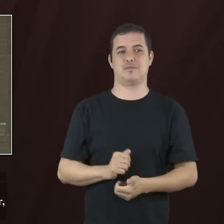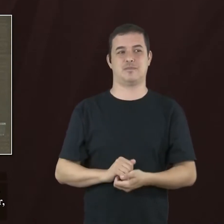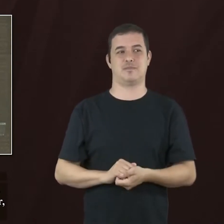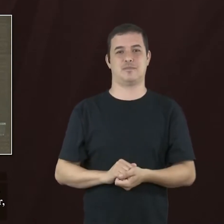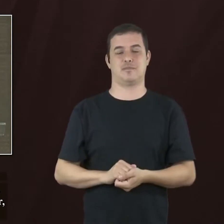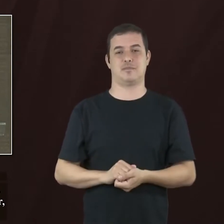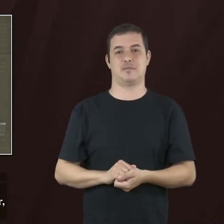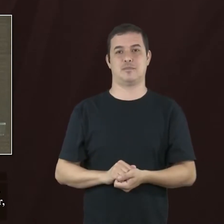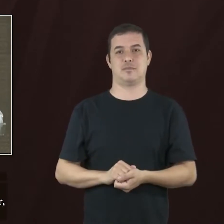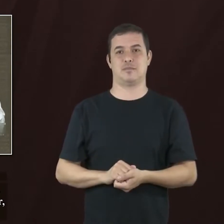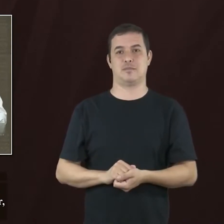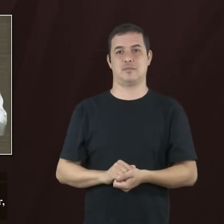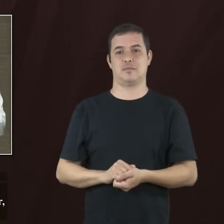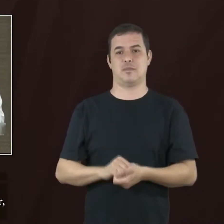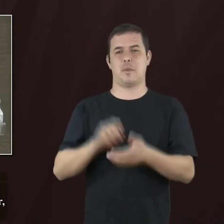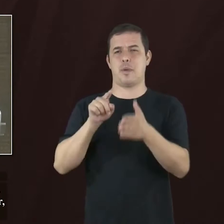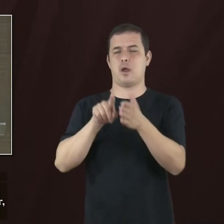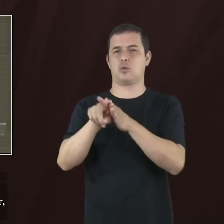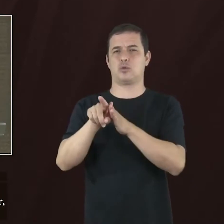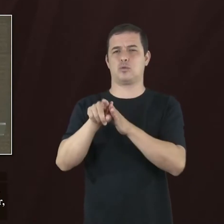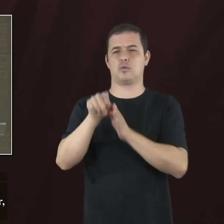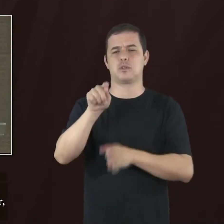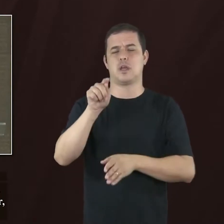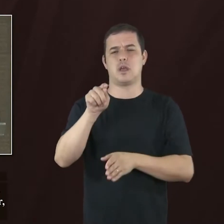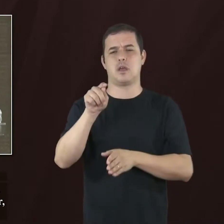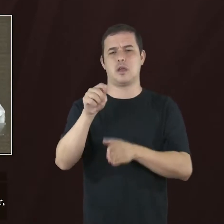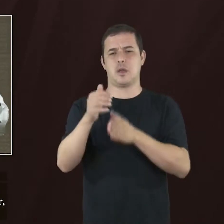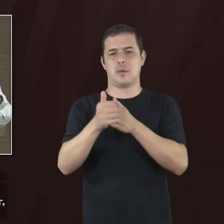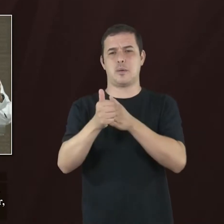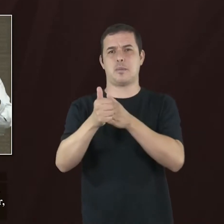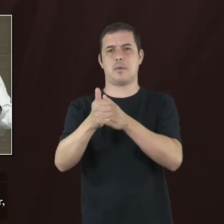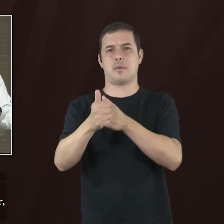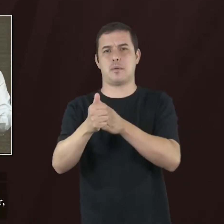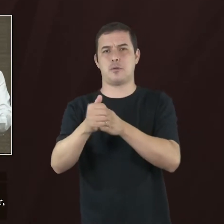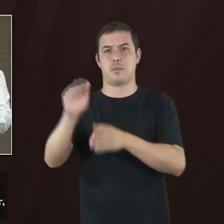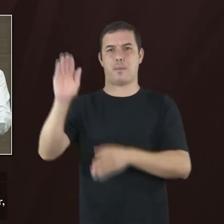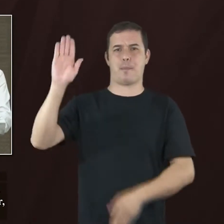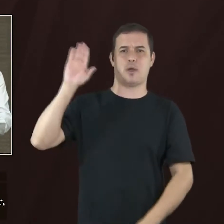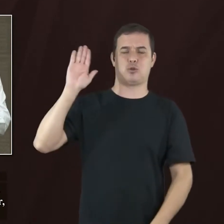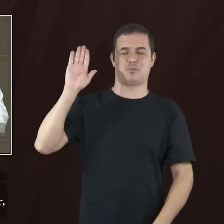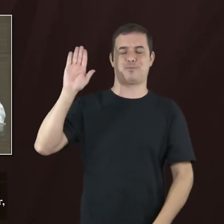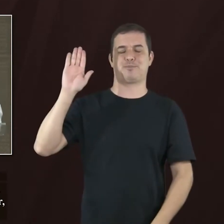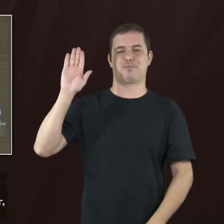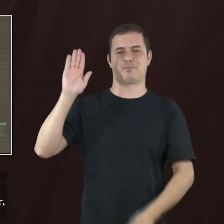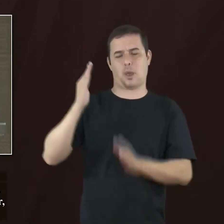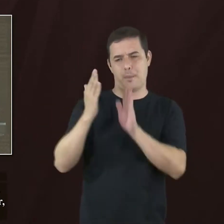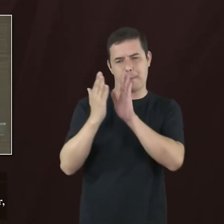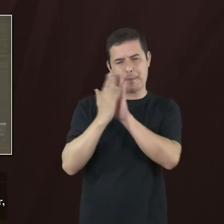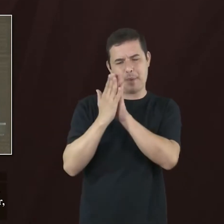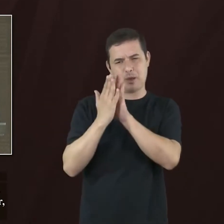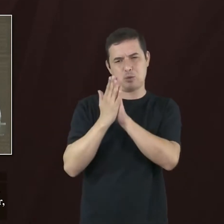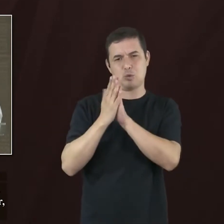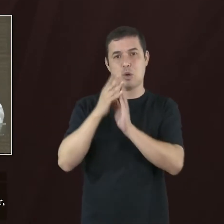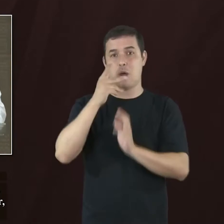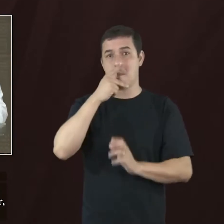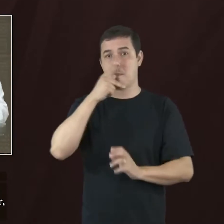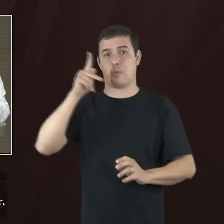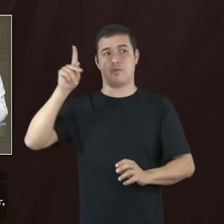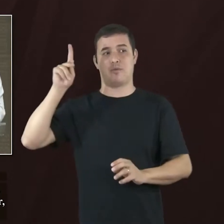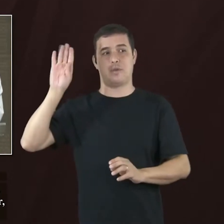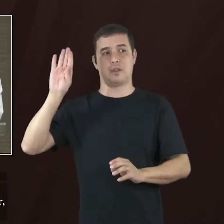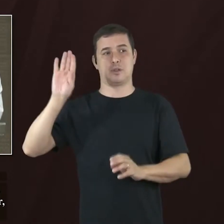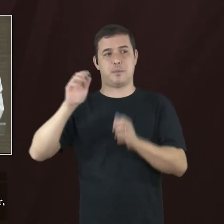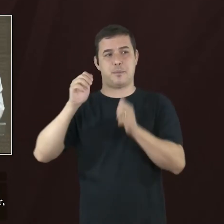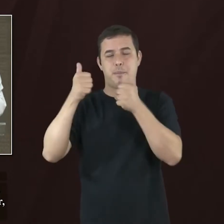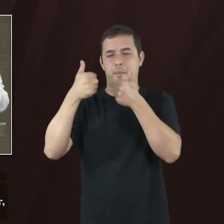Quem está seguindo de perto? Quem está seguindo de perto a palavra profética? Quem está seguindo de perto tudo